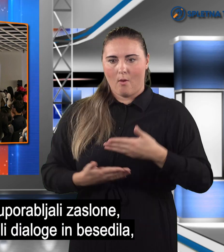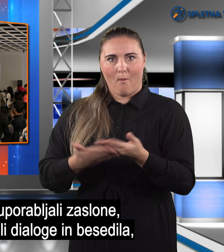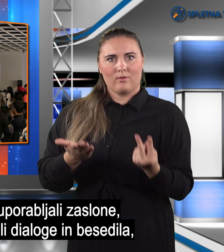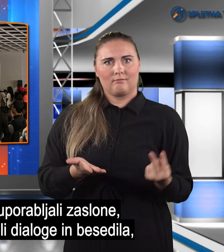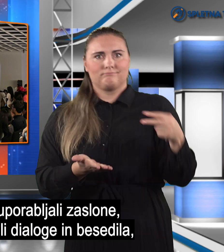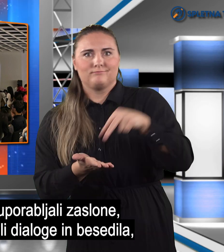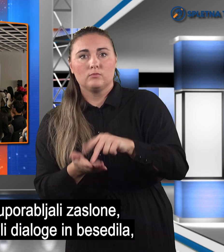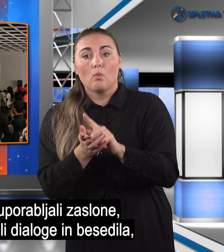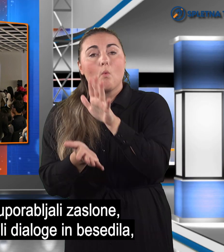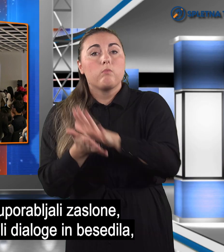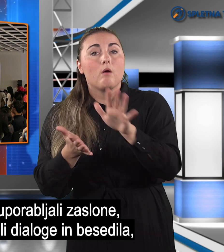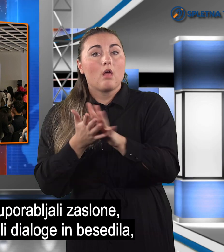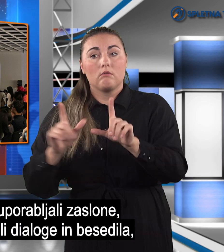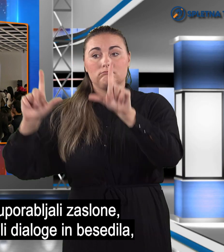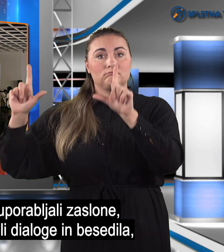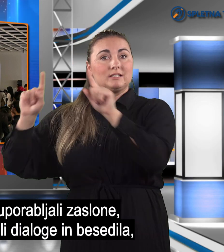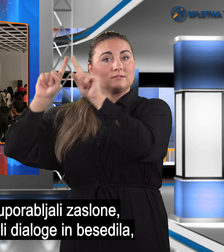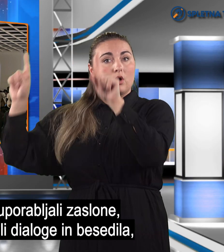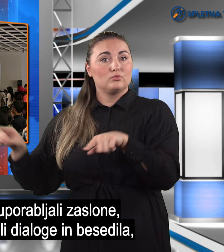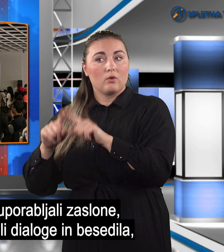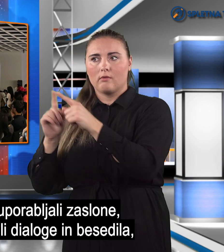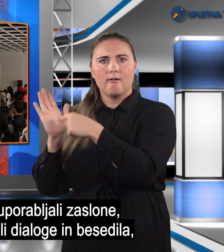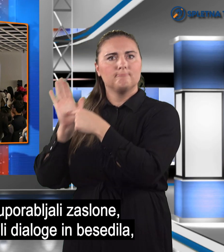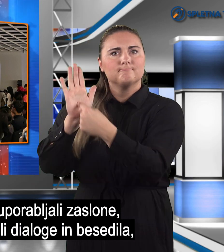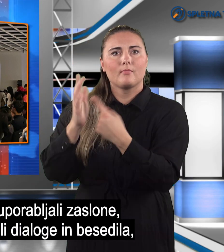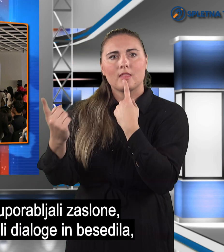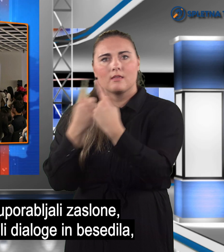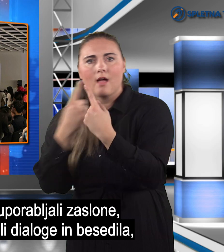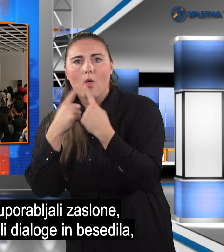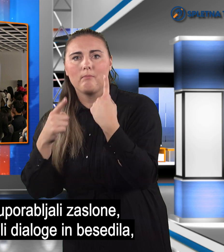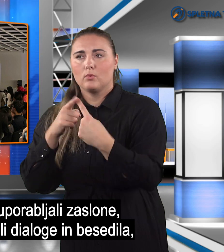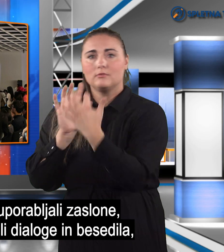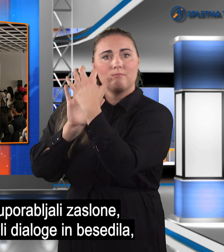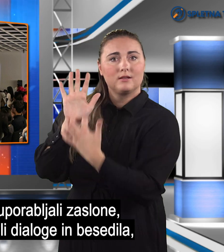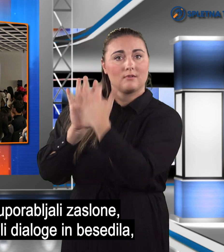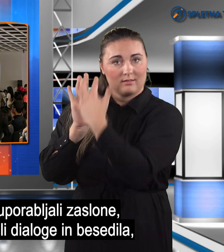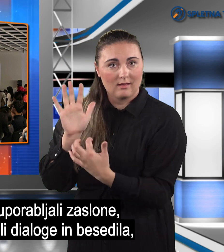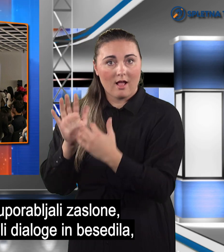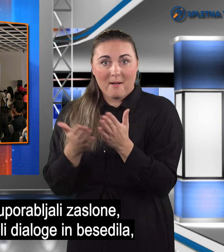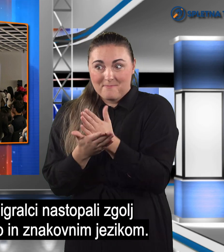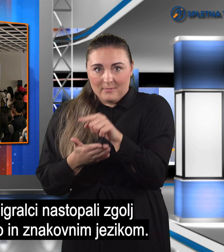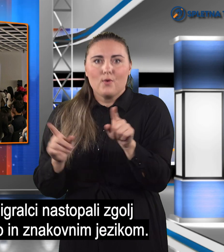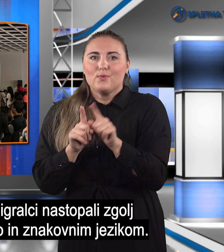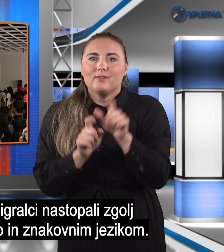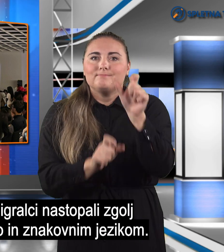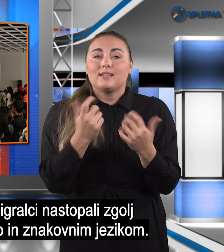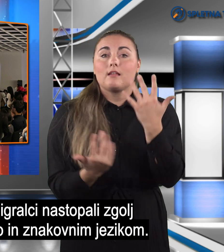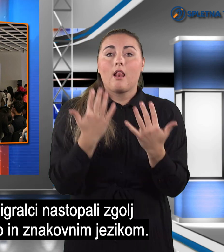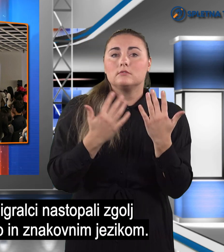Na odrih so uporabljali zaslone, ki so prikazovali dialoge in besedila, medtem ko so igralci nastopali zgolj z obrazno